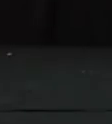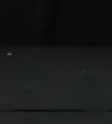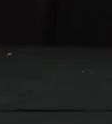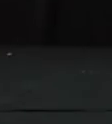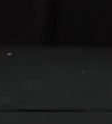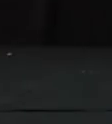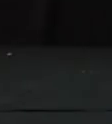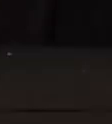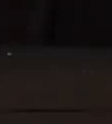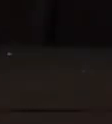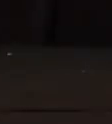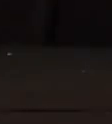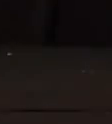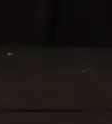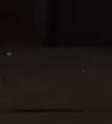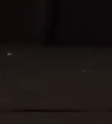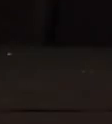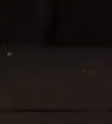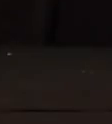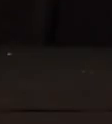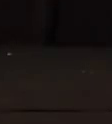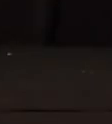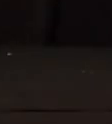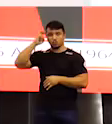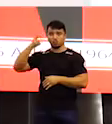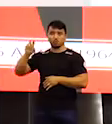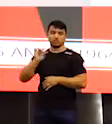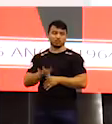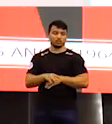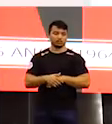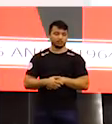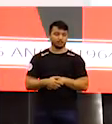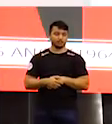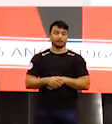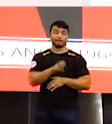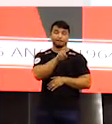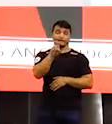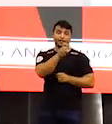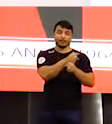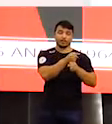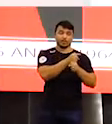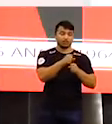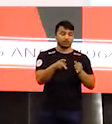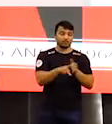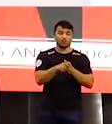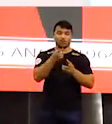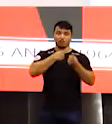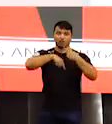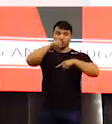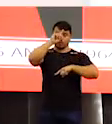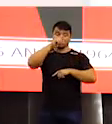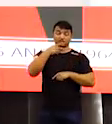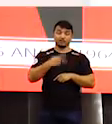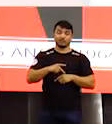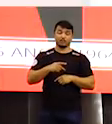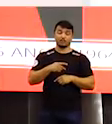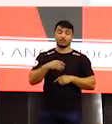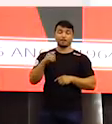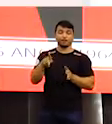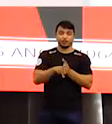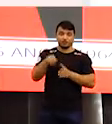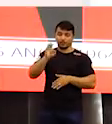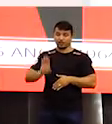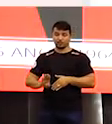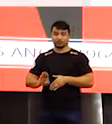explorada economicamente, apenas culturalmente. 55 anos do golpe civil-militar